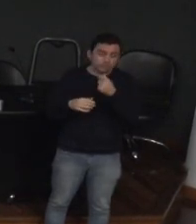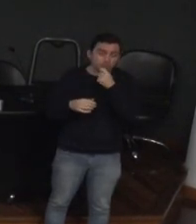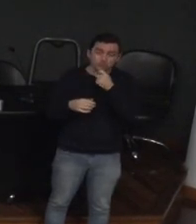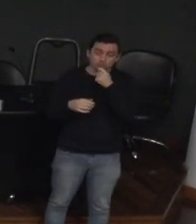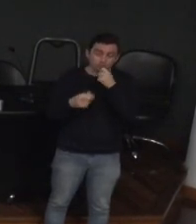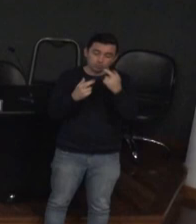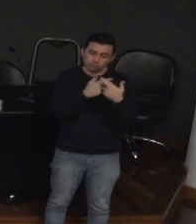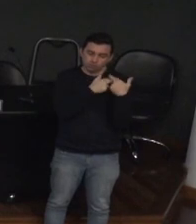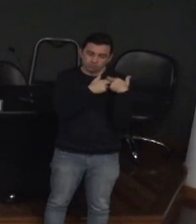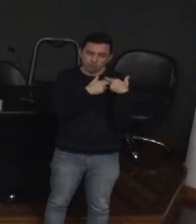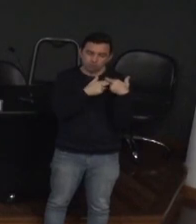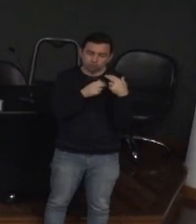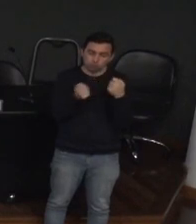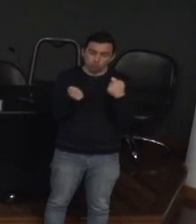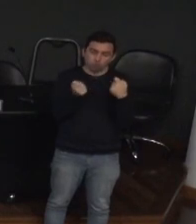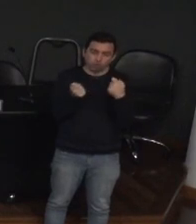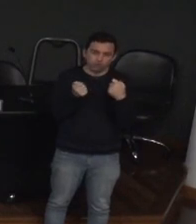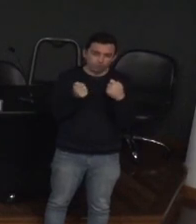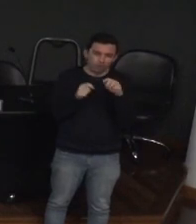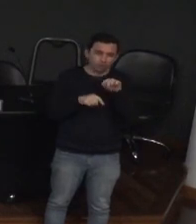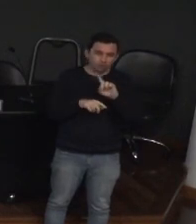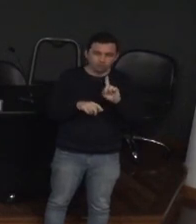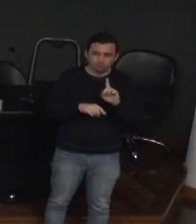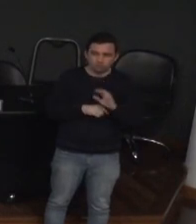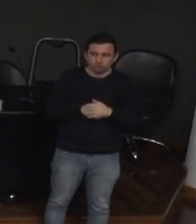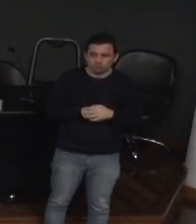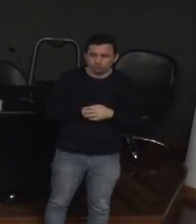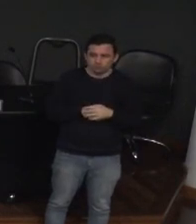da responsabilidade do controlador.